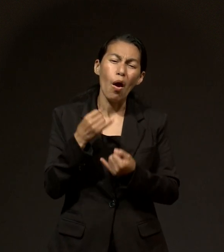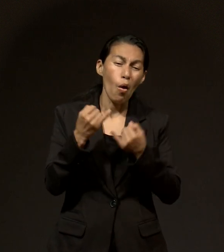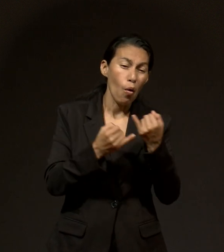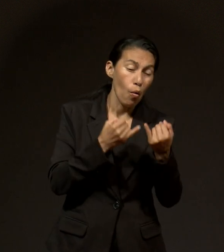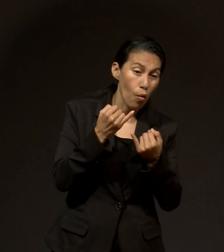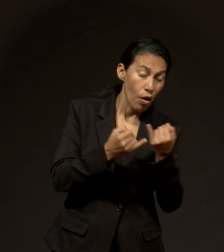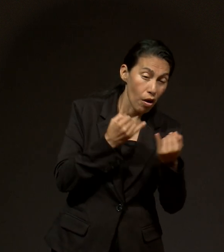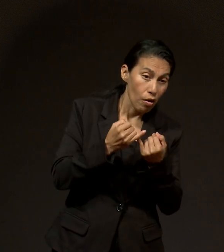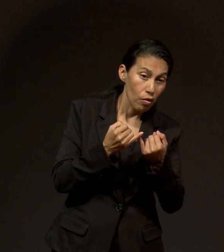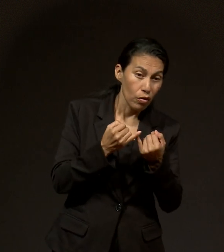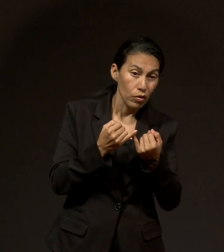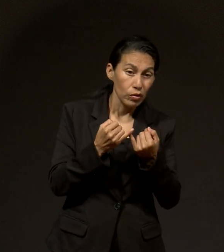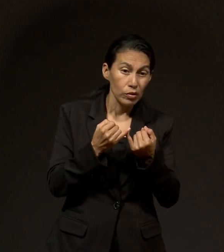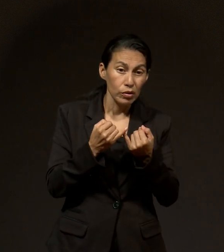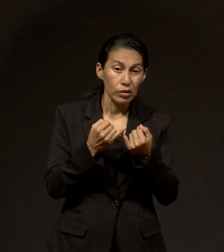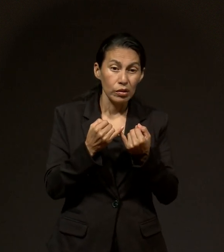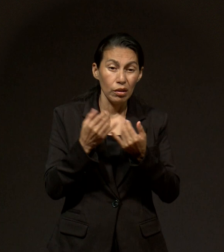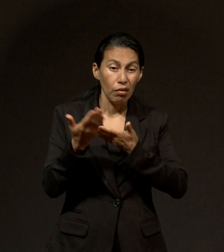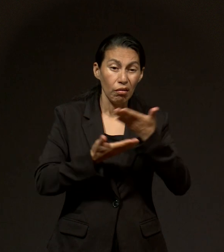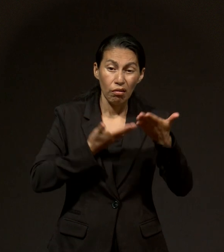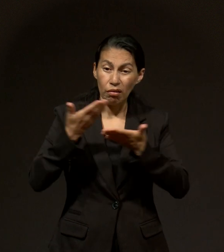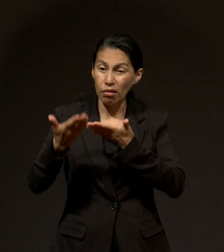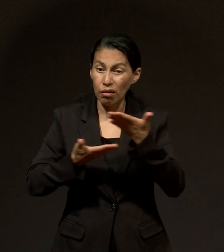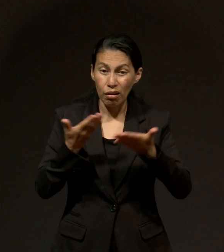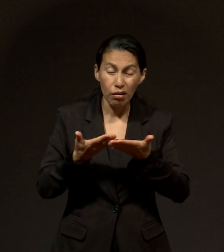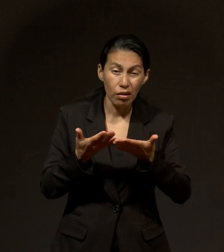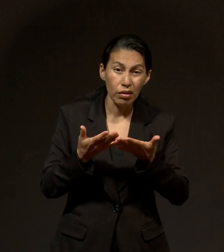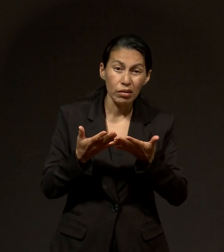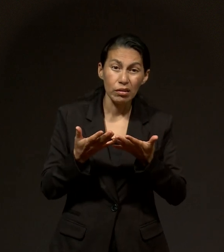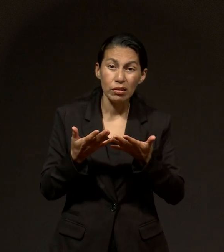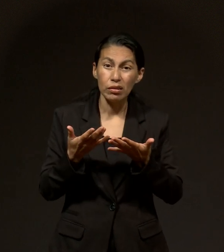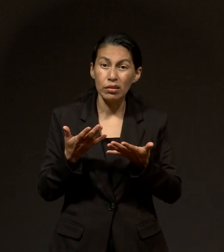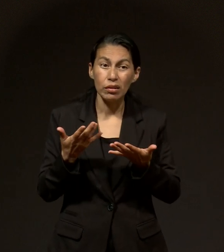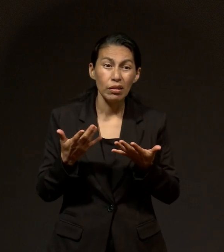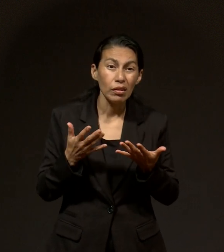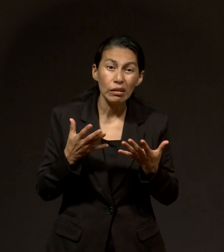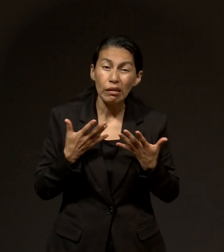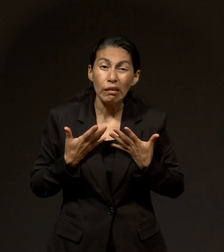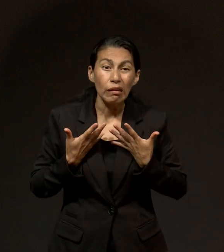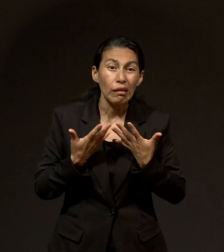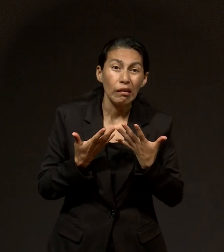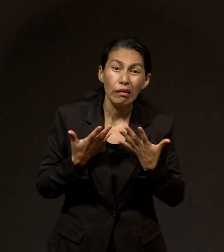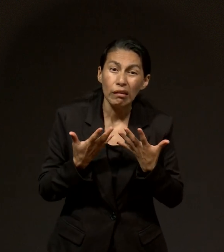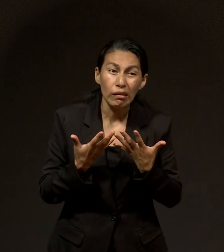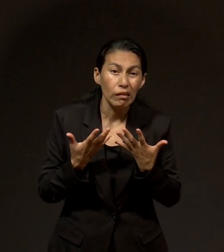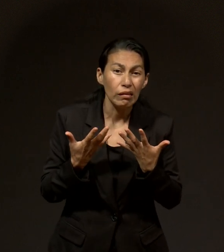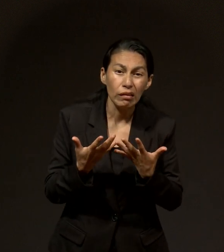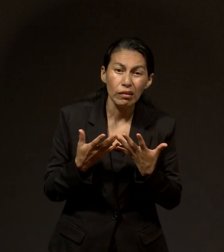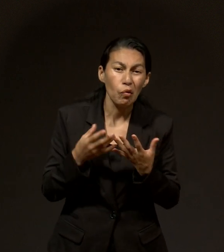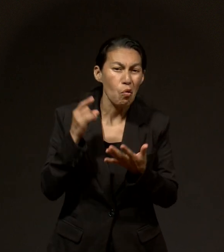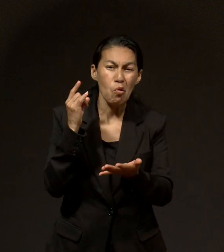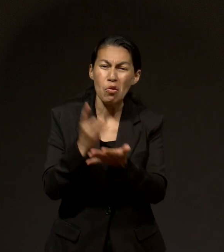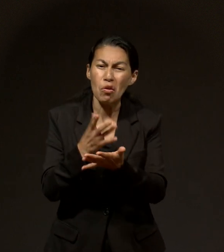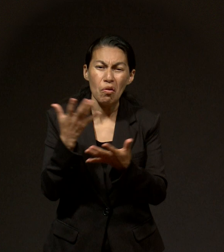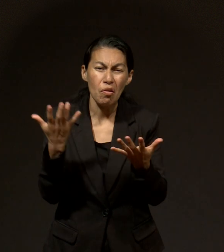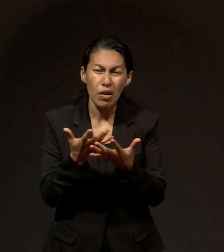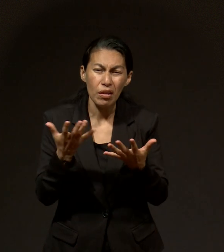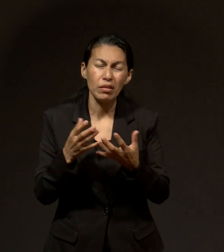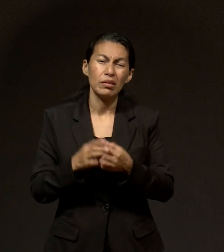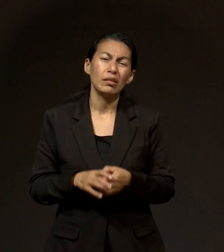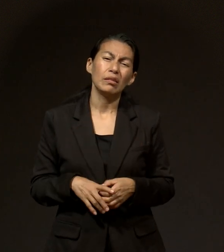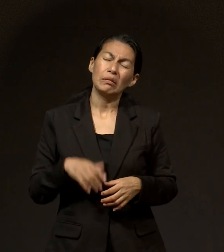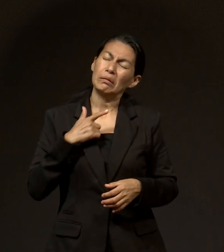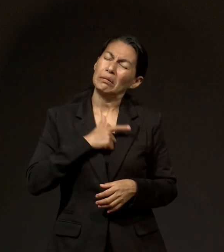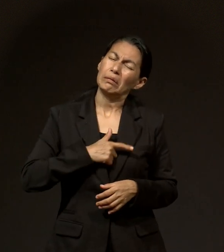en red Y problemas de narcisismo Y desafortunadamente dejó los estudios Dice Sus padres no son